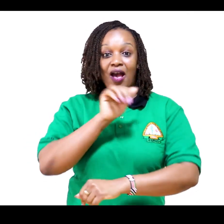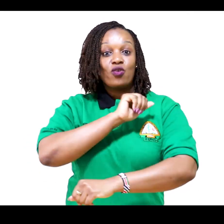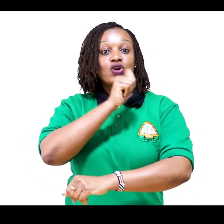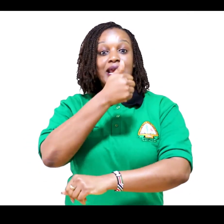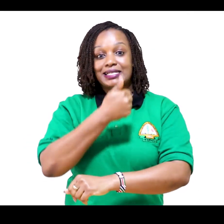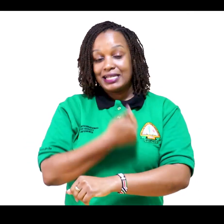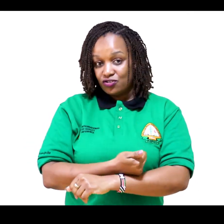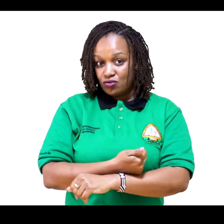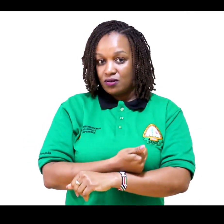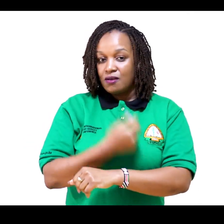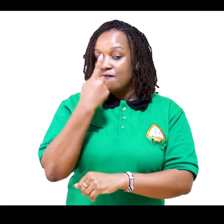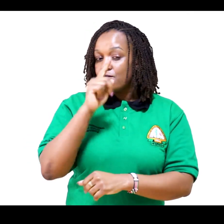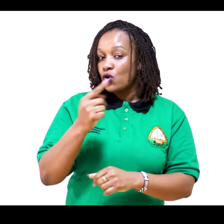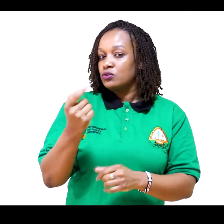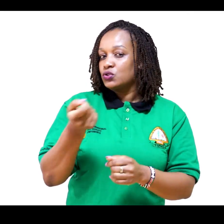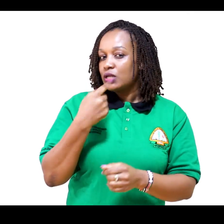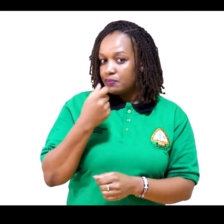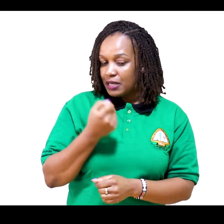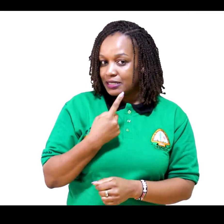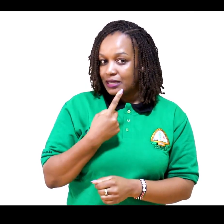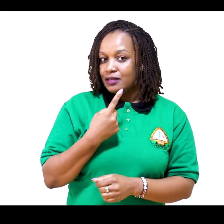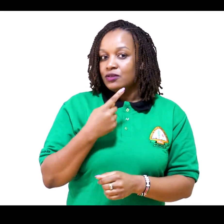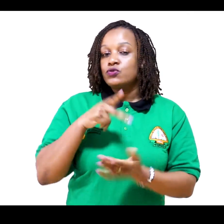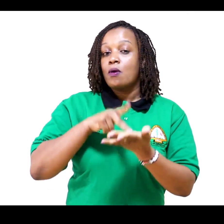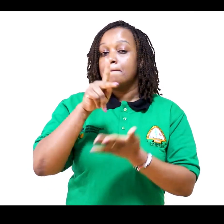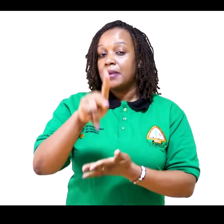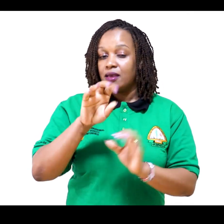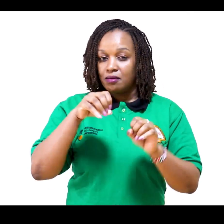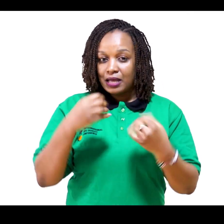na ada ya kuweka alama ya shilingi 7,500.